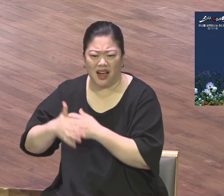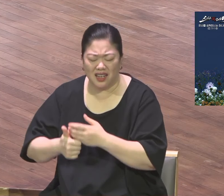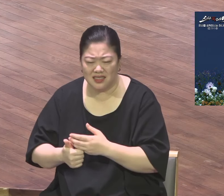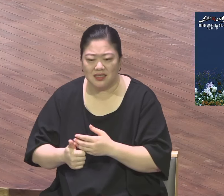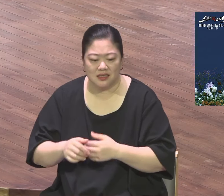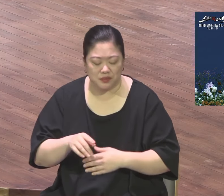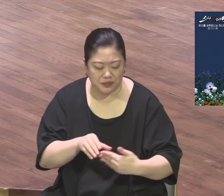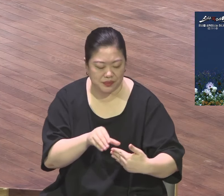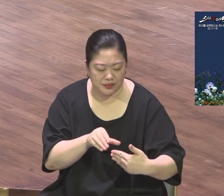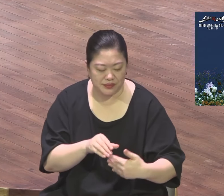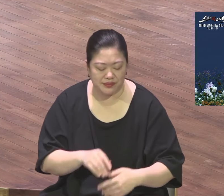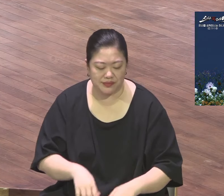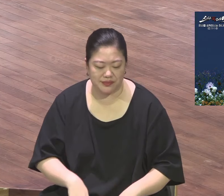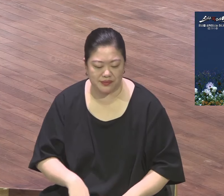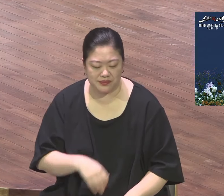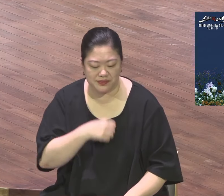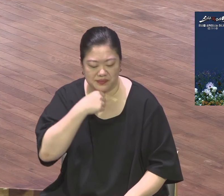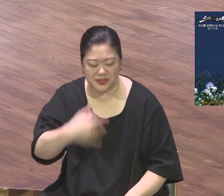다 쭉 간다.